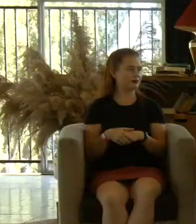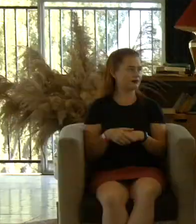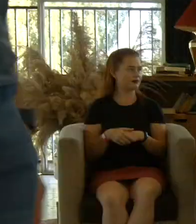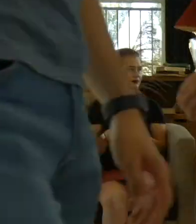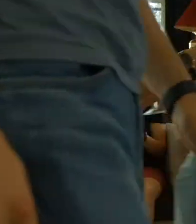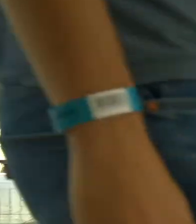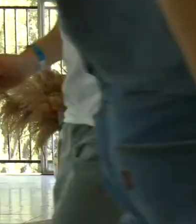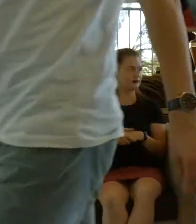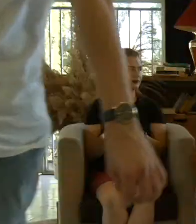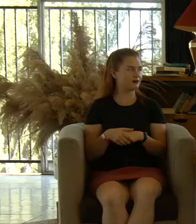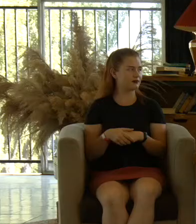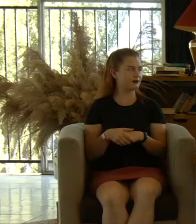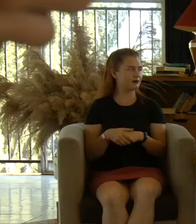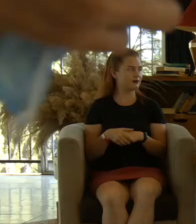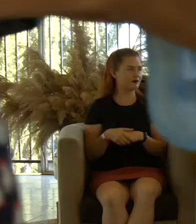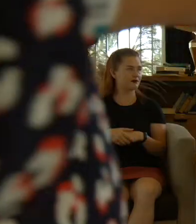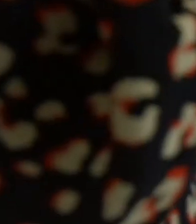Ага, идеально.